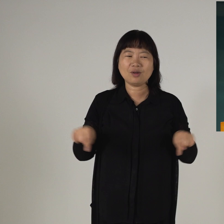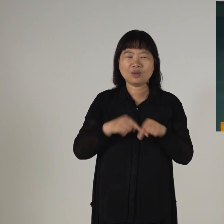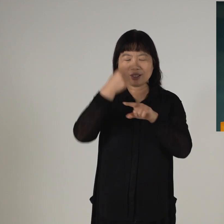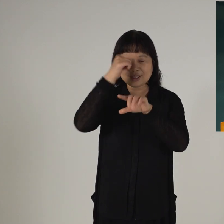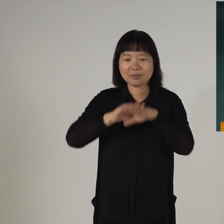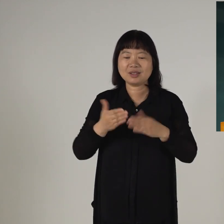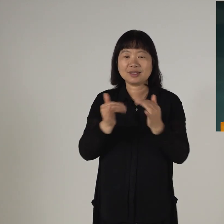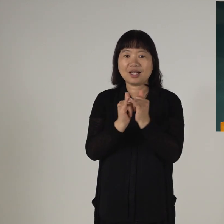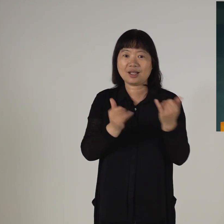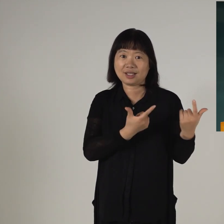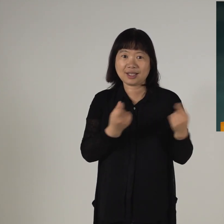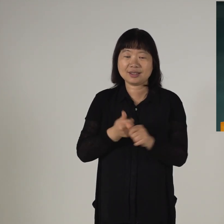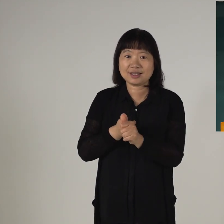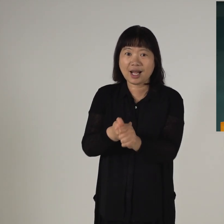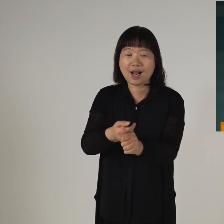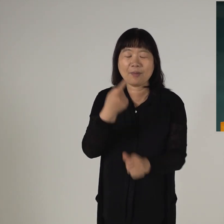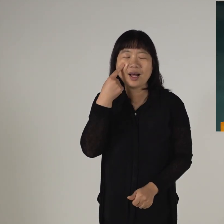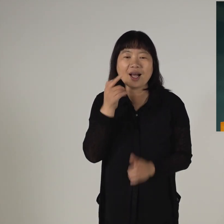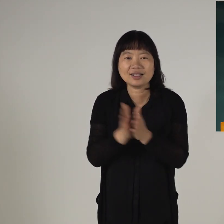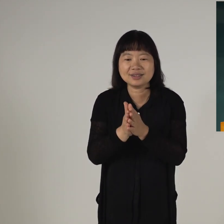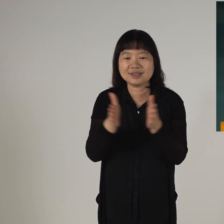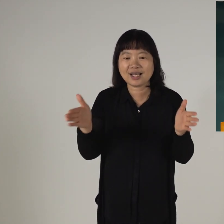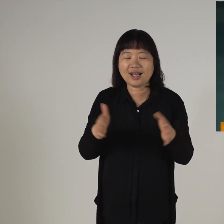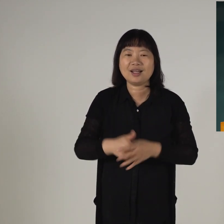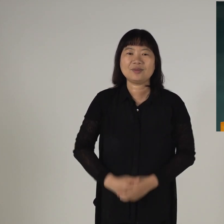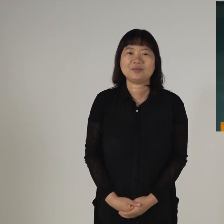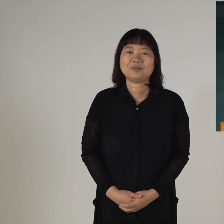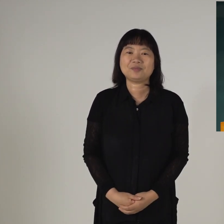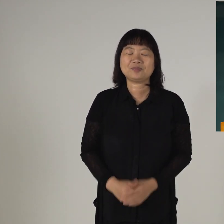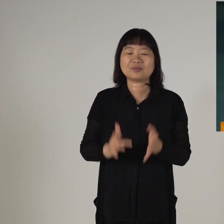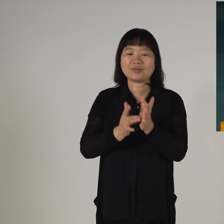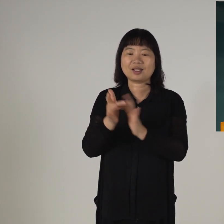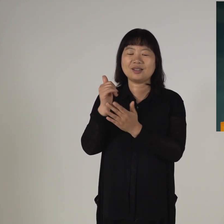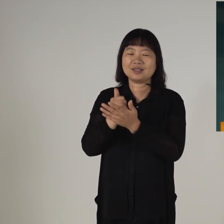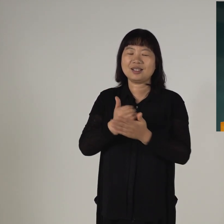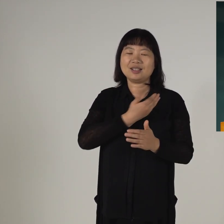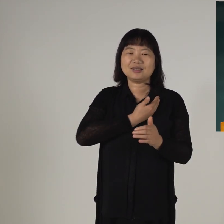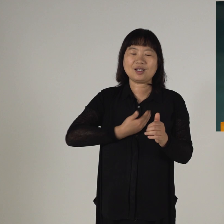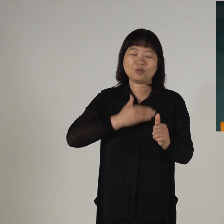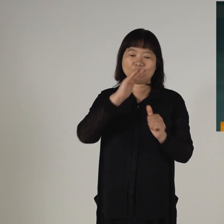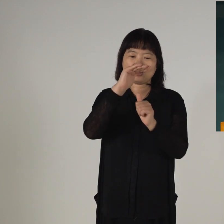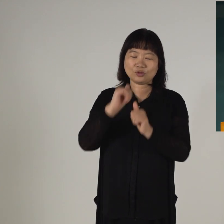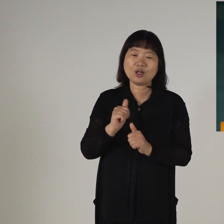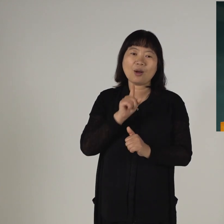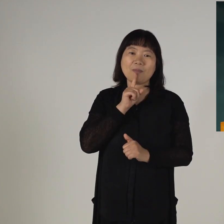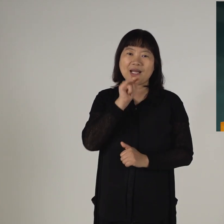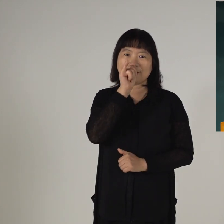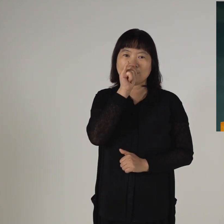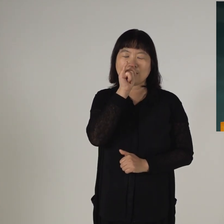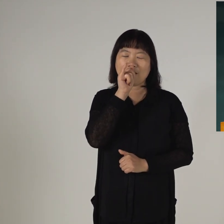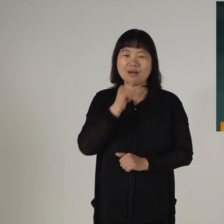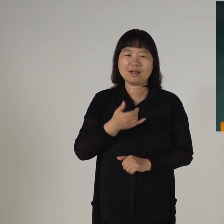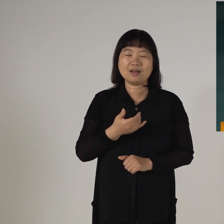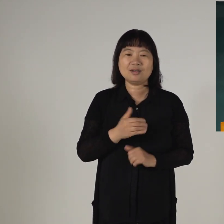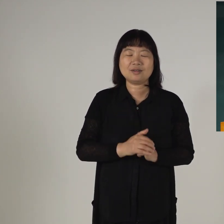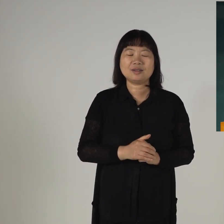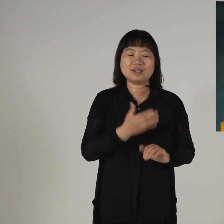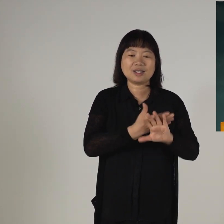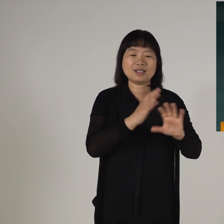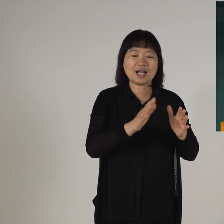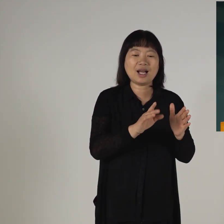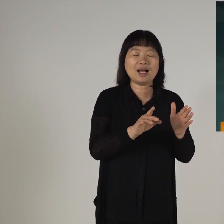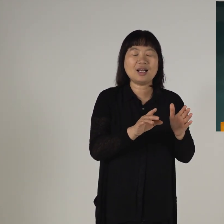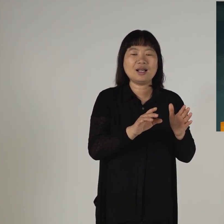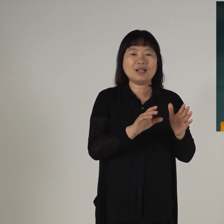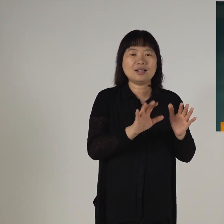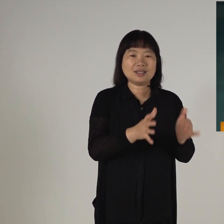분들 같이 한번 따라서 해볼까요? 시작. 예수께서 제자들을 불러다가 이르시되 이방의